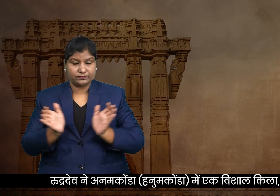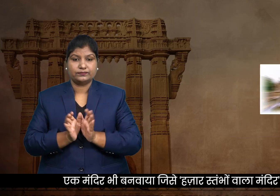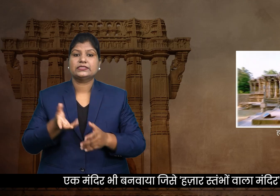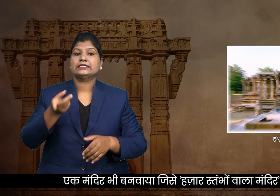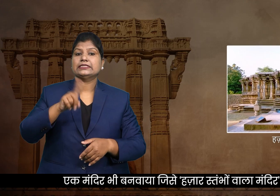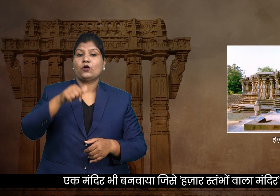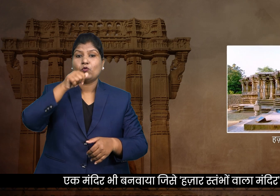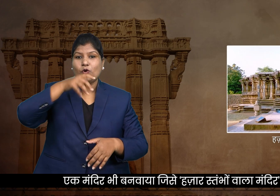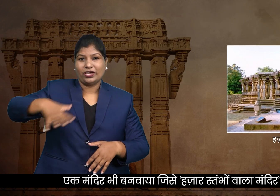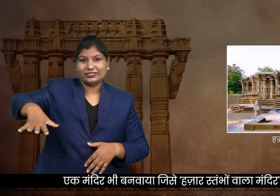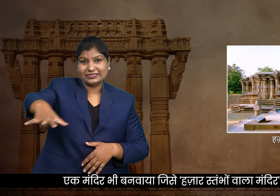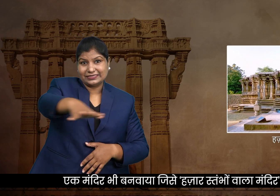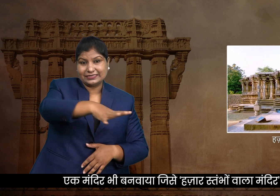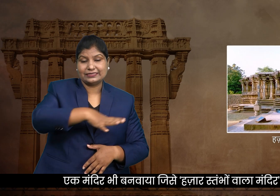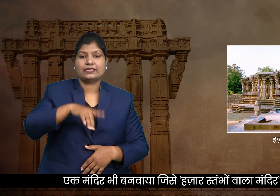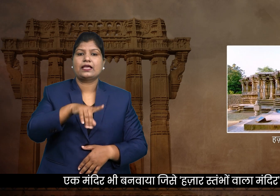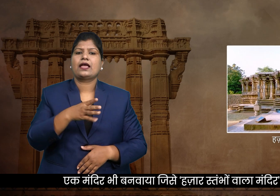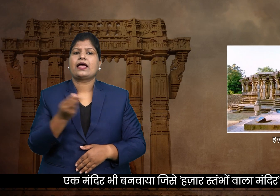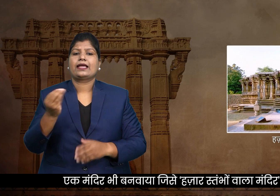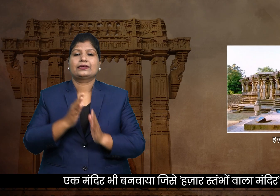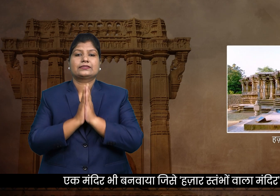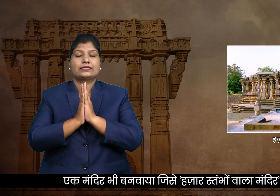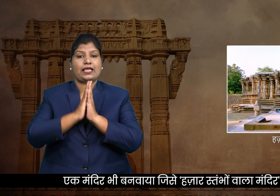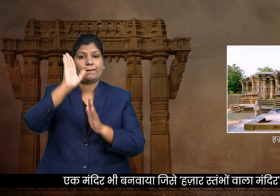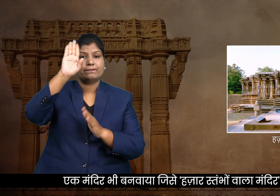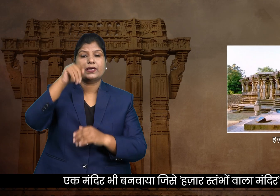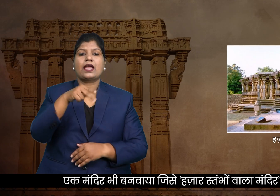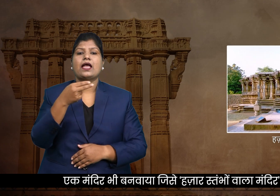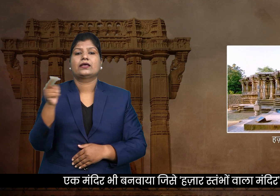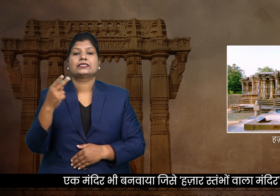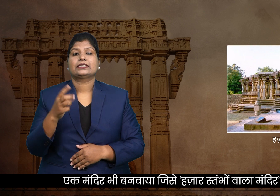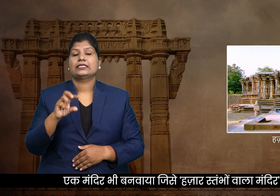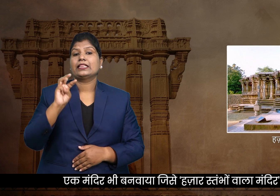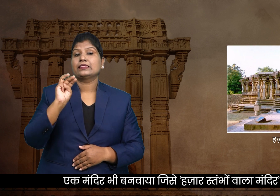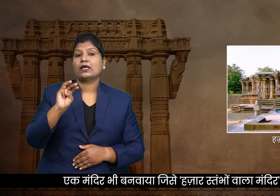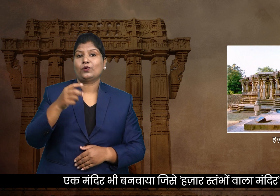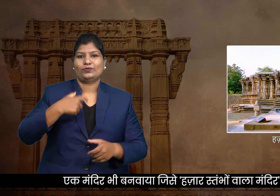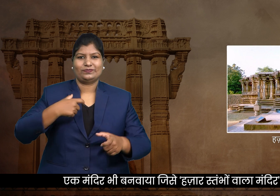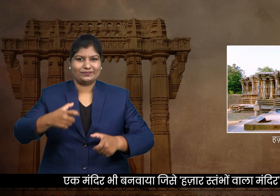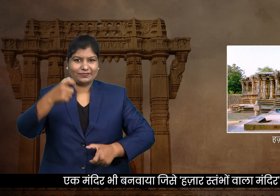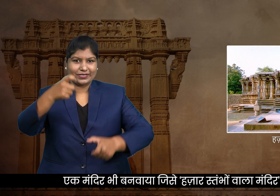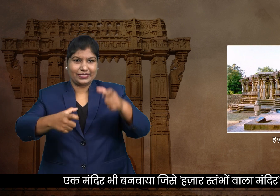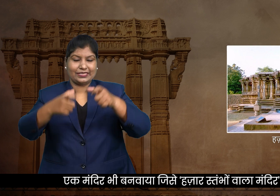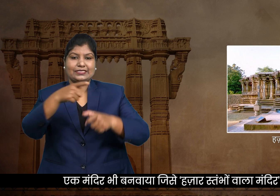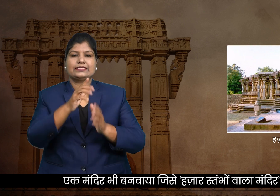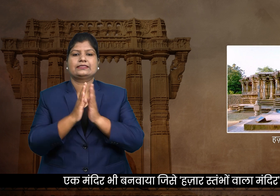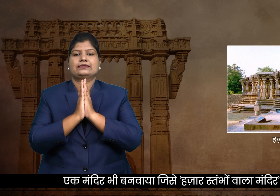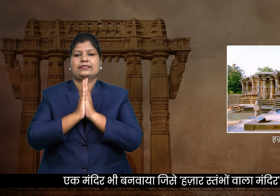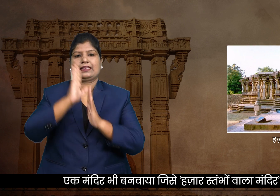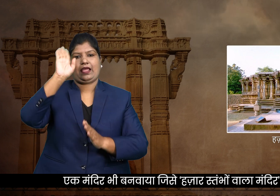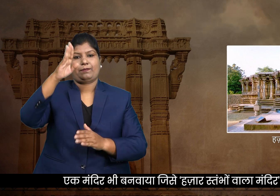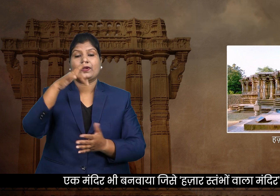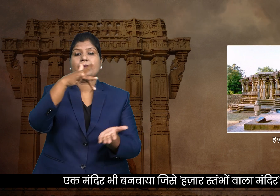और एक मंदिर भी बनाया, जिसे 1000 स्तंभों वाला मंदिर कहा जाता है।